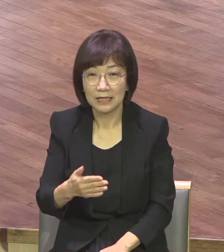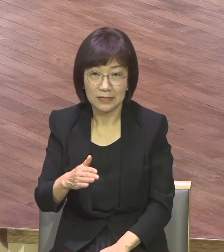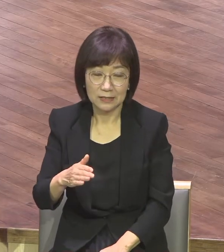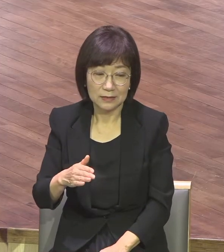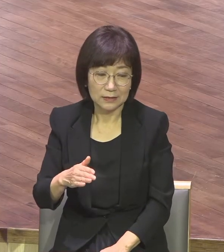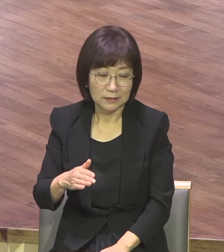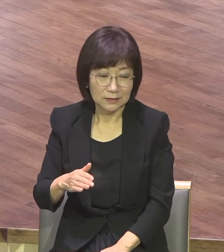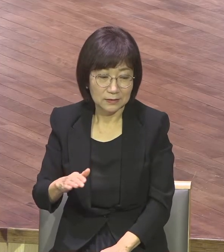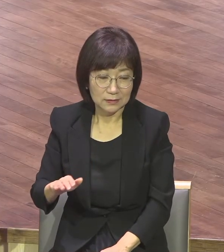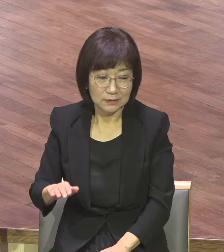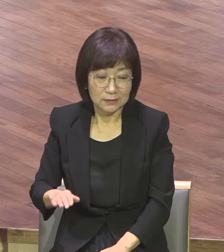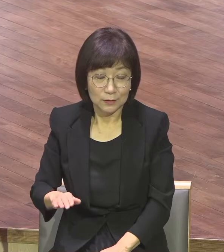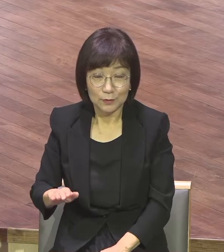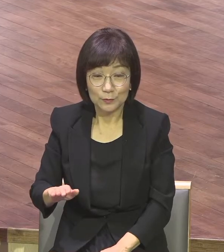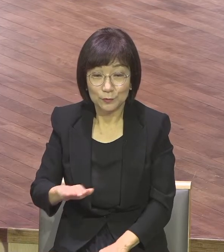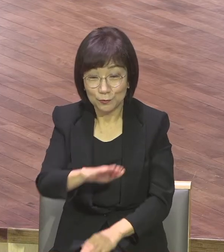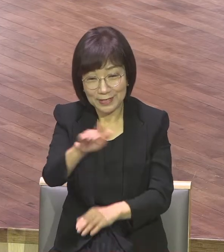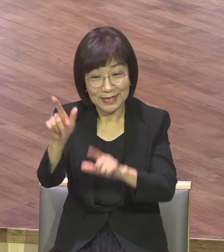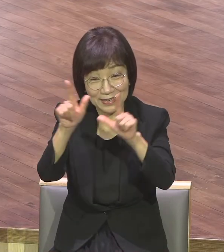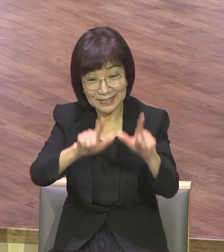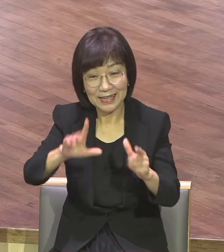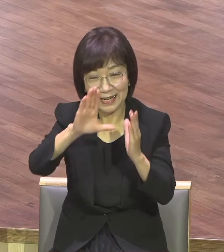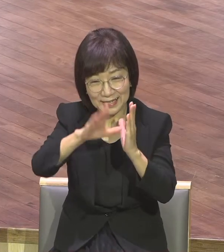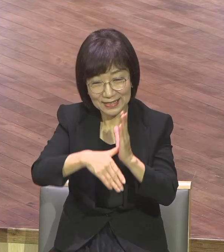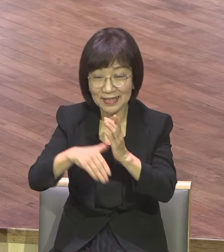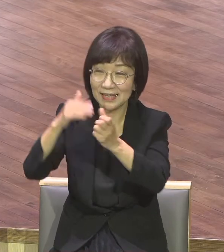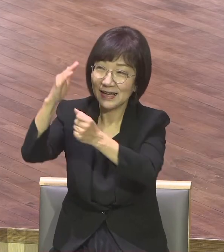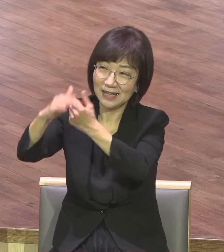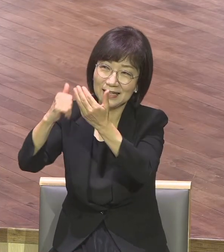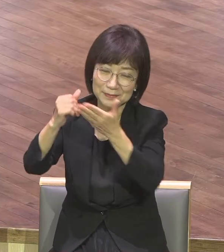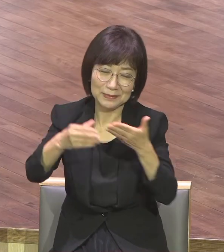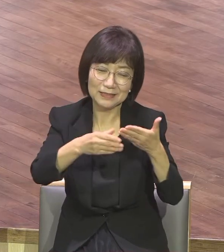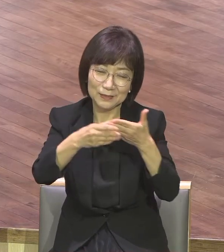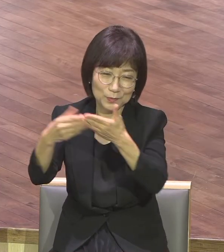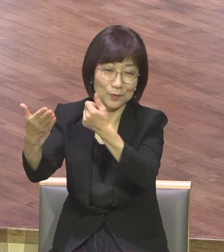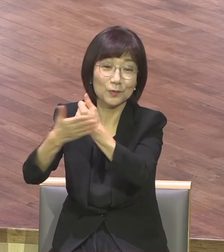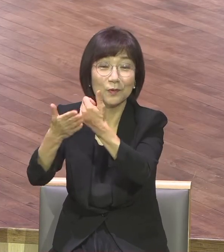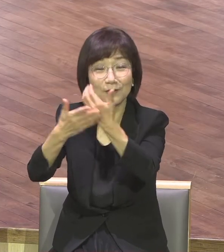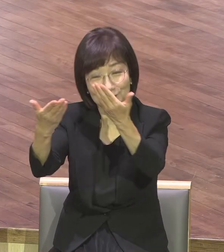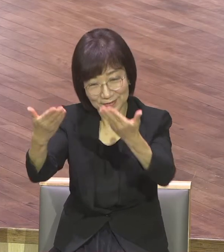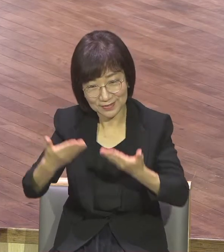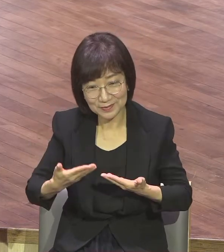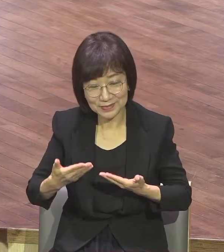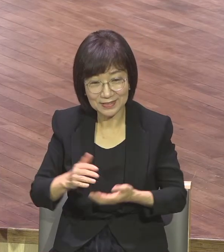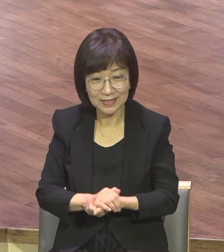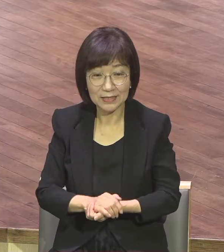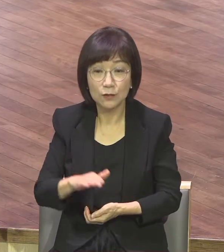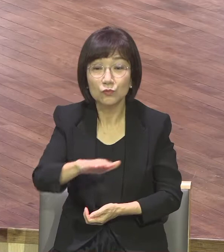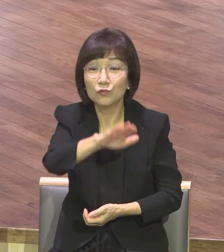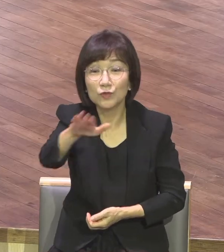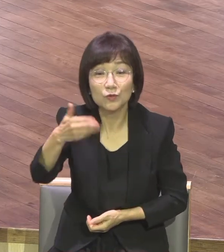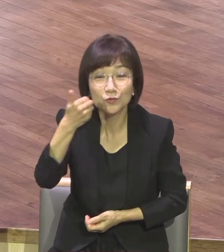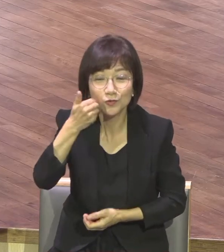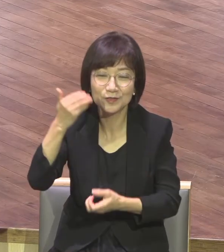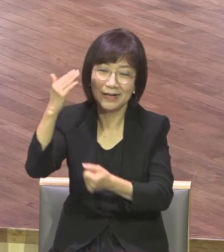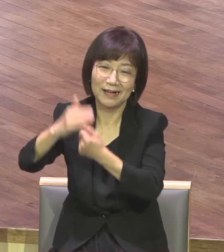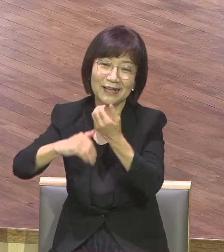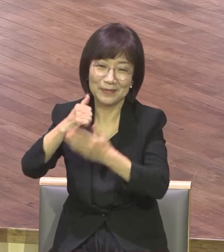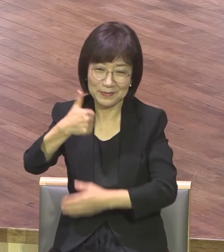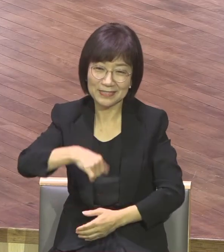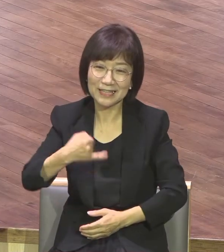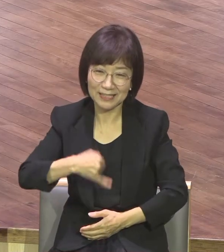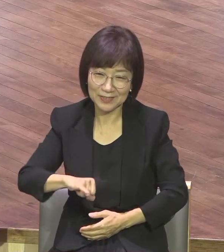발걸음 하나님께서 참으로 인도하셨고 하나님 자녀는 어떤 신분이냐? 영원히 보장된